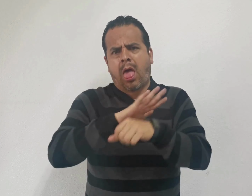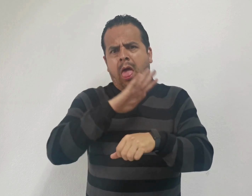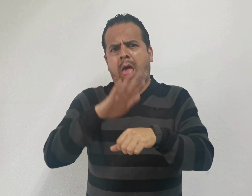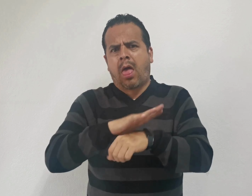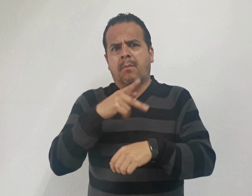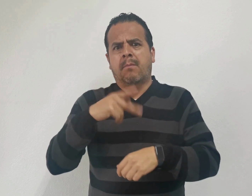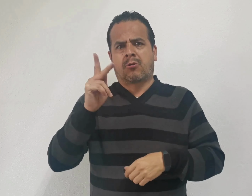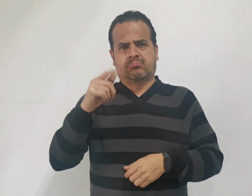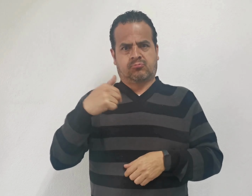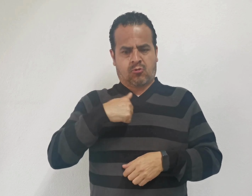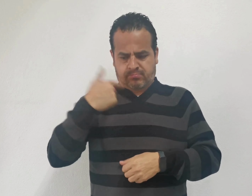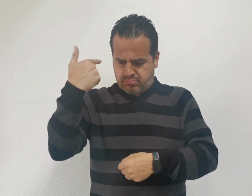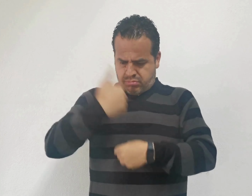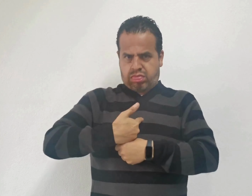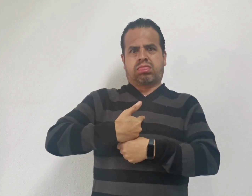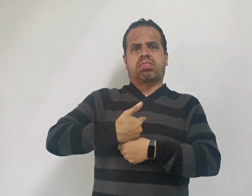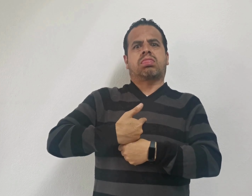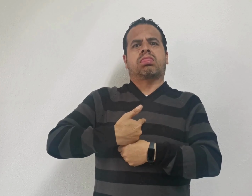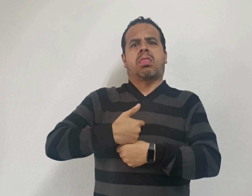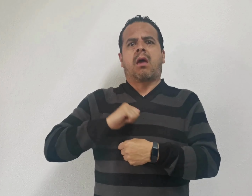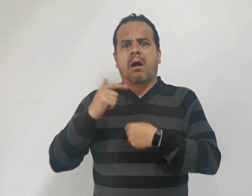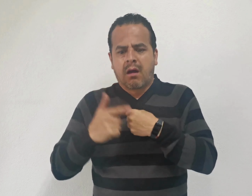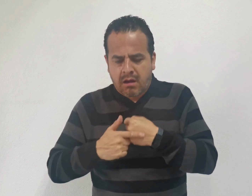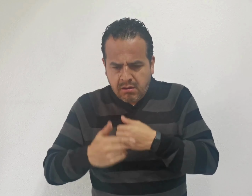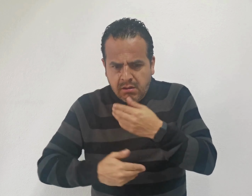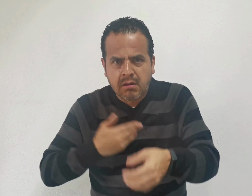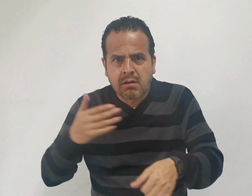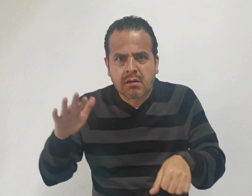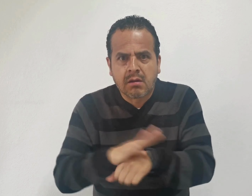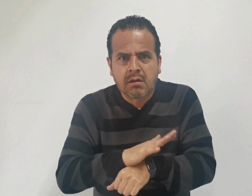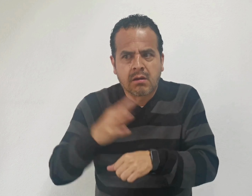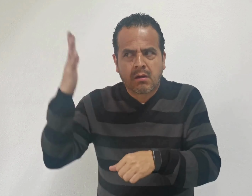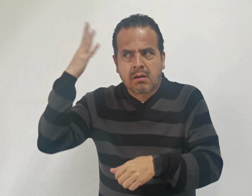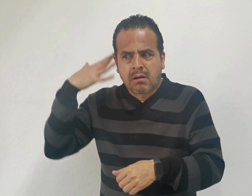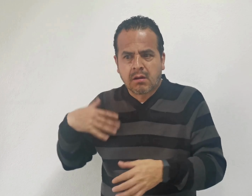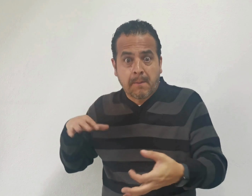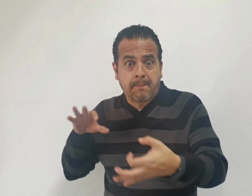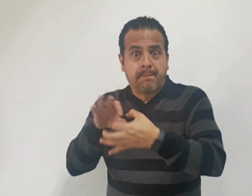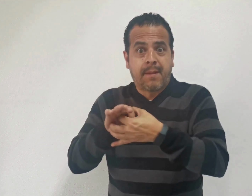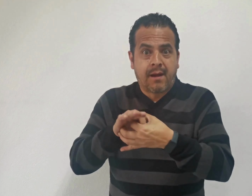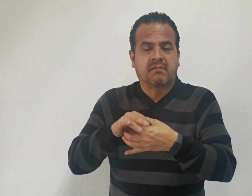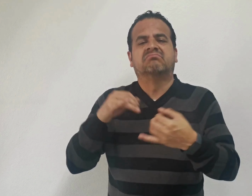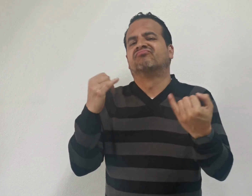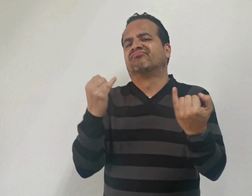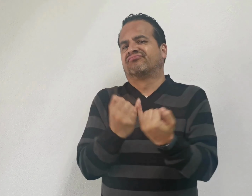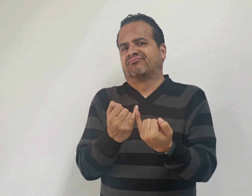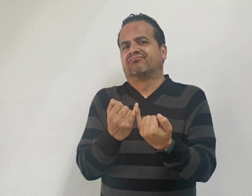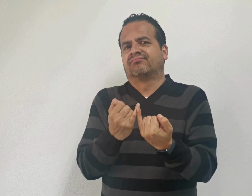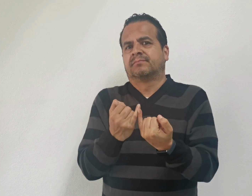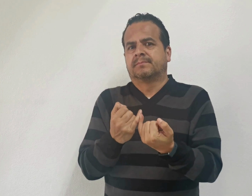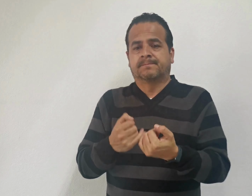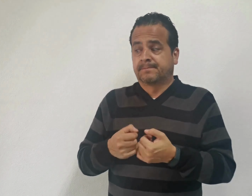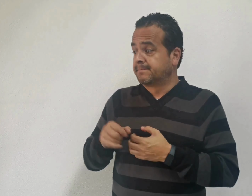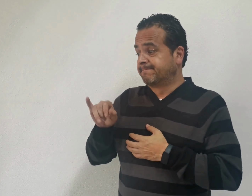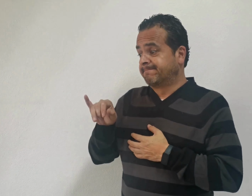y cuando me di cuenta era como para marcar este fin e inicio de un nuevo momento y para mí enero o esta